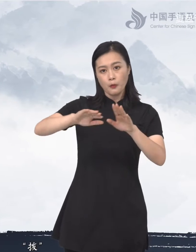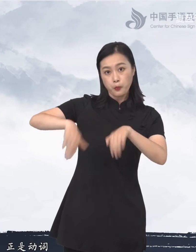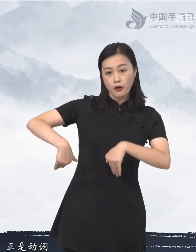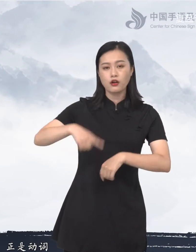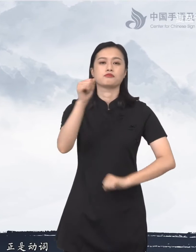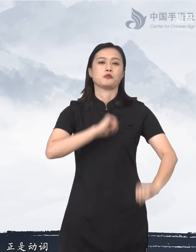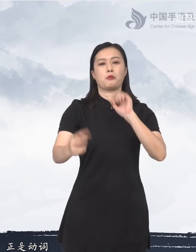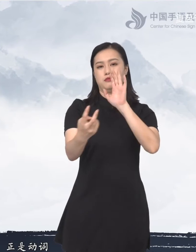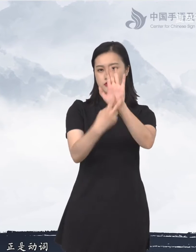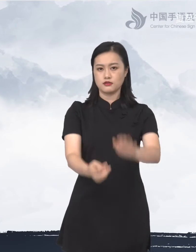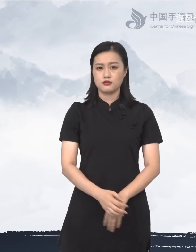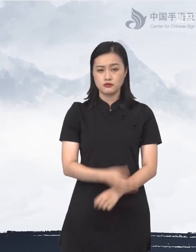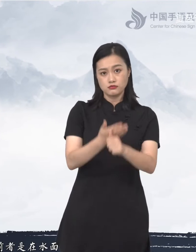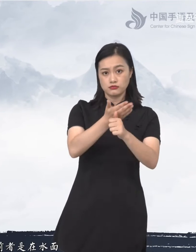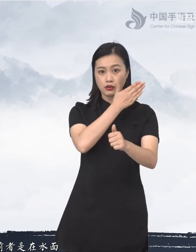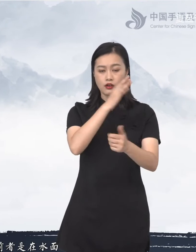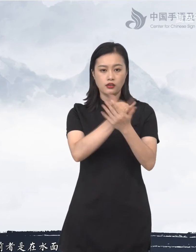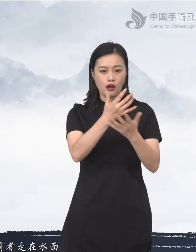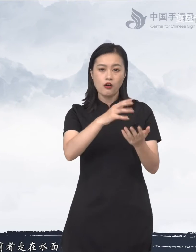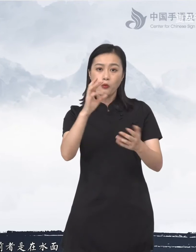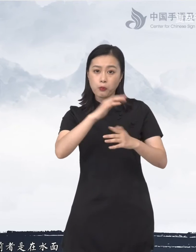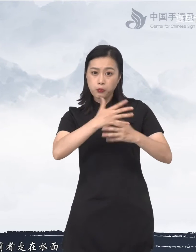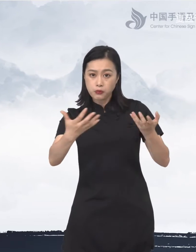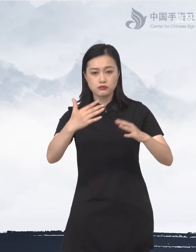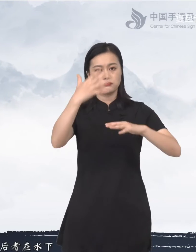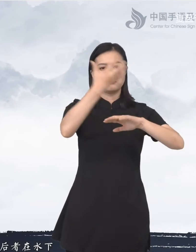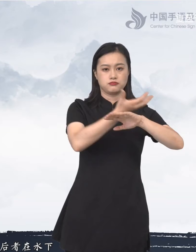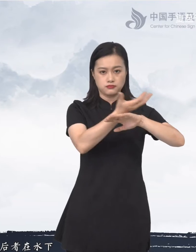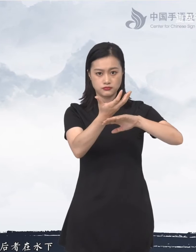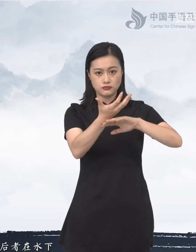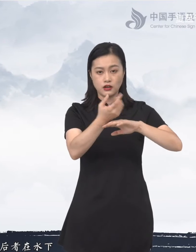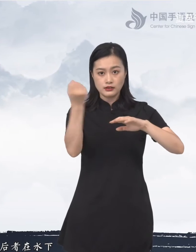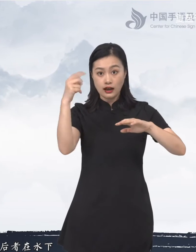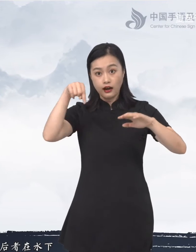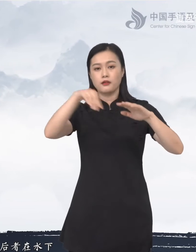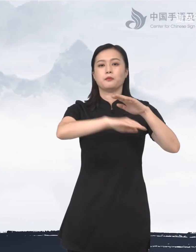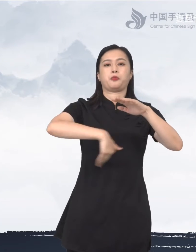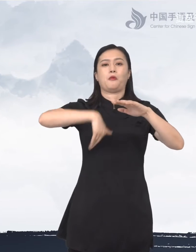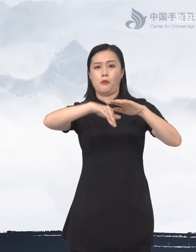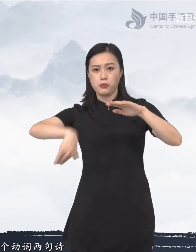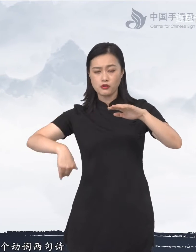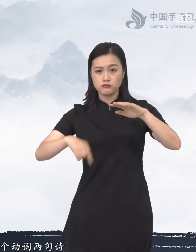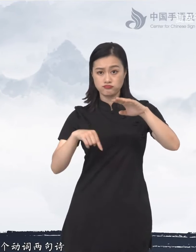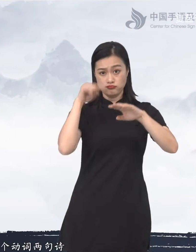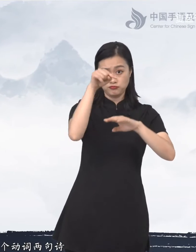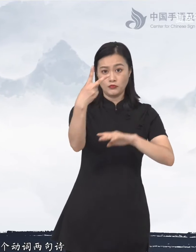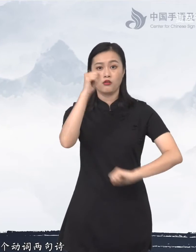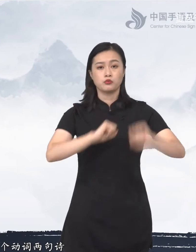正是动词，前者是在水面，后者在水下，两个动词两